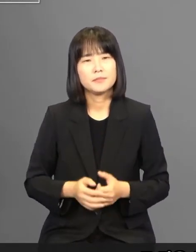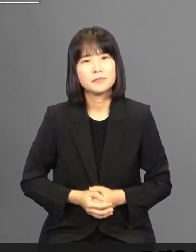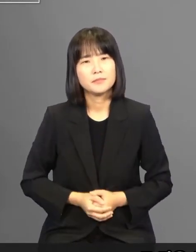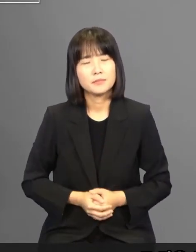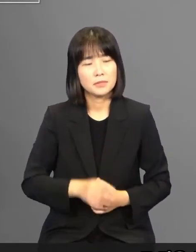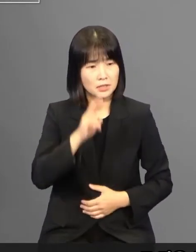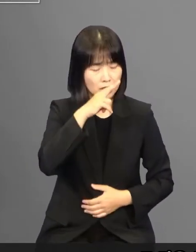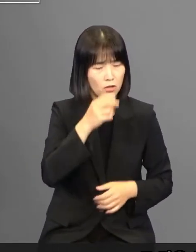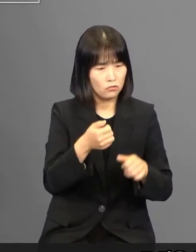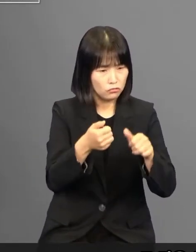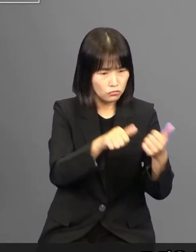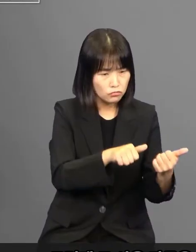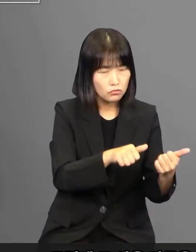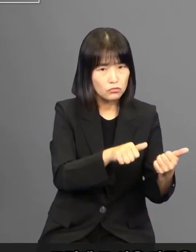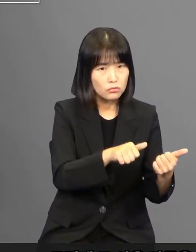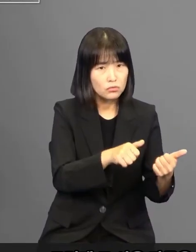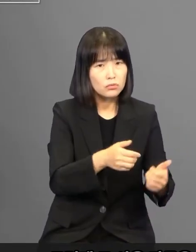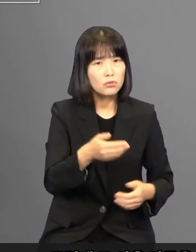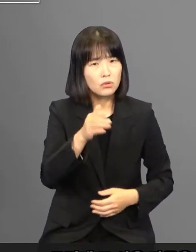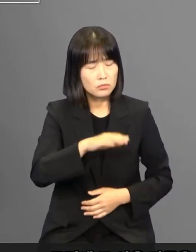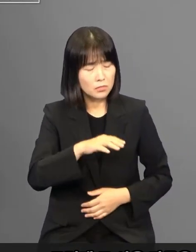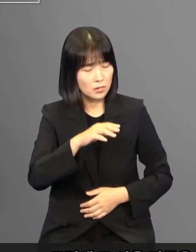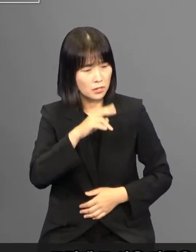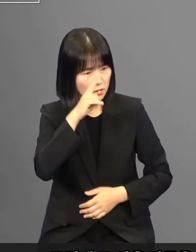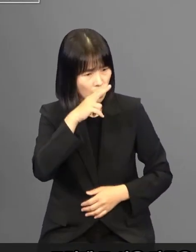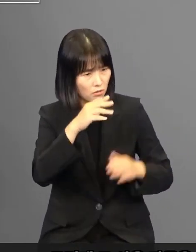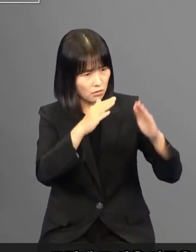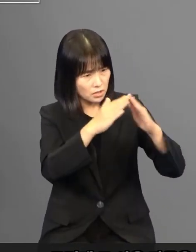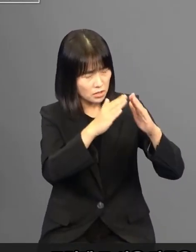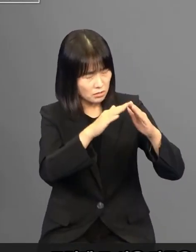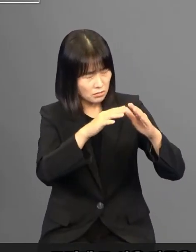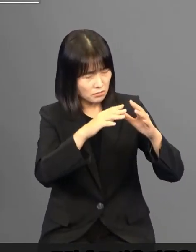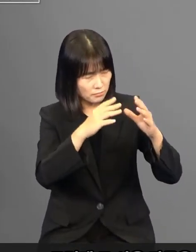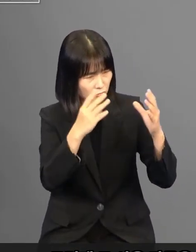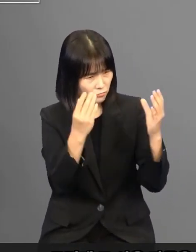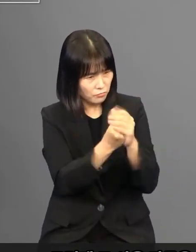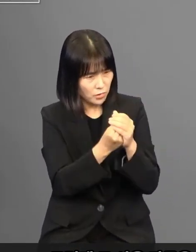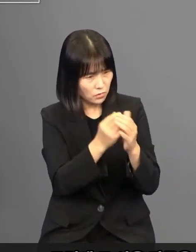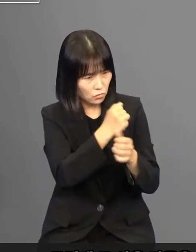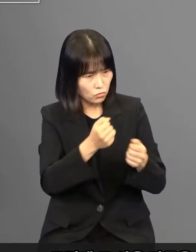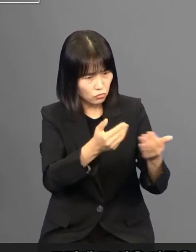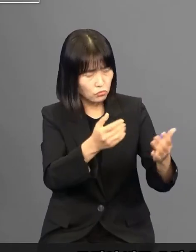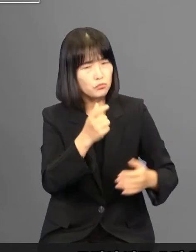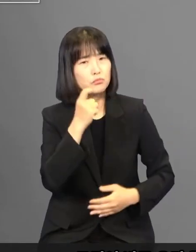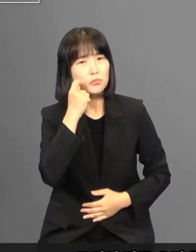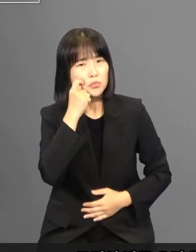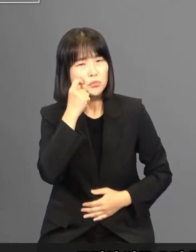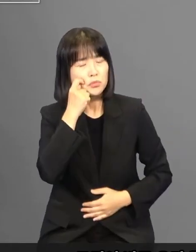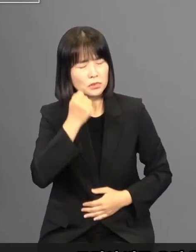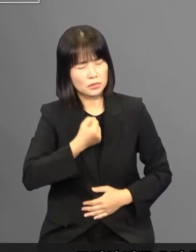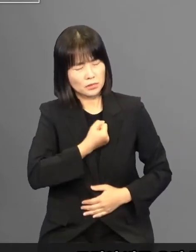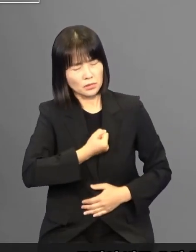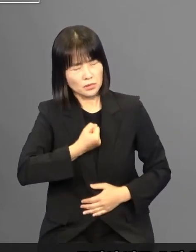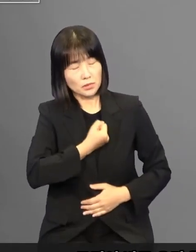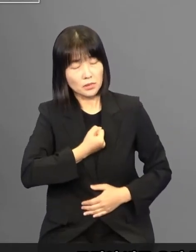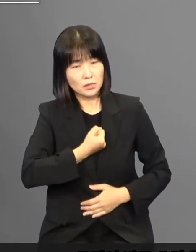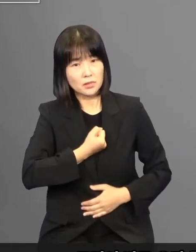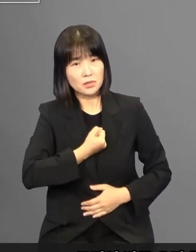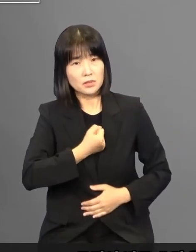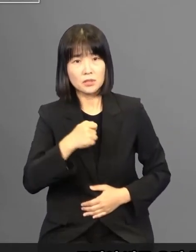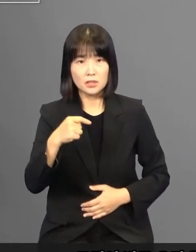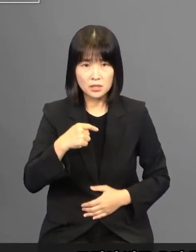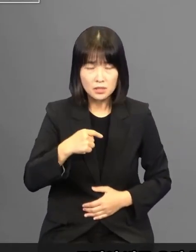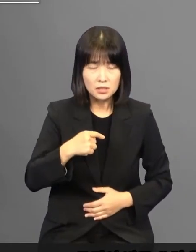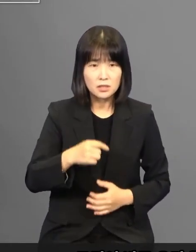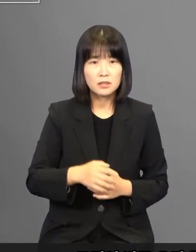사울이 죽긴 했으나 그런데 그 사울 가문을 완전히 용서할 수 없었던 그 마음, 그것이 바로 요단